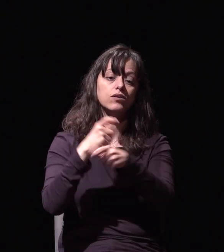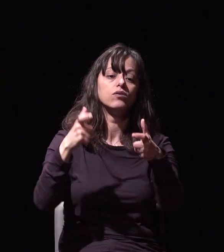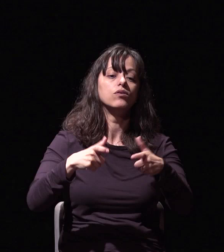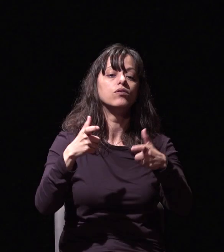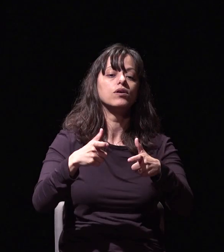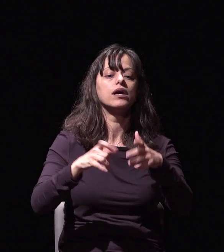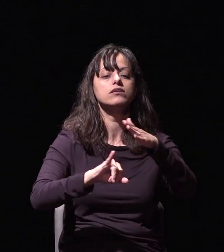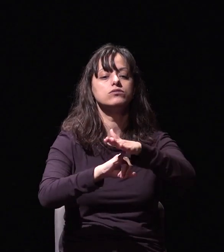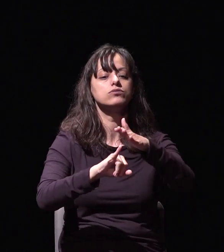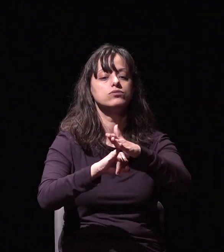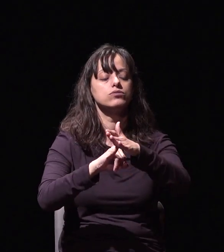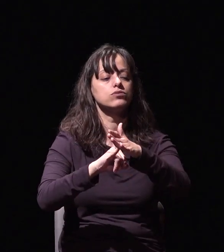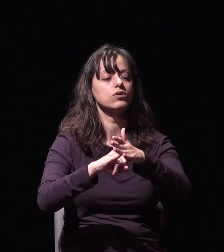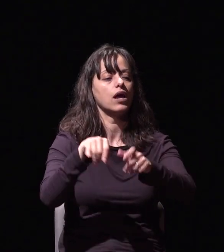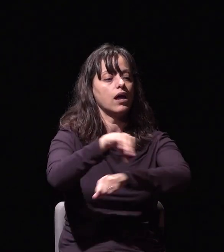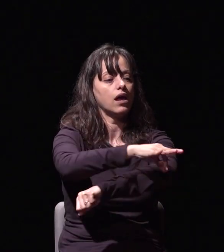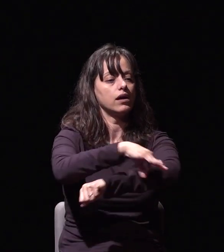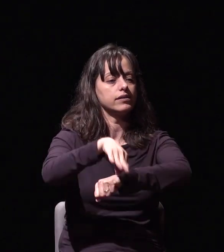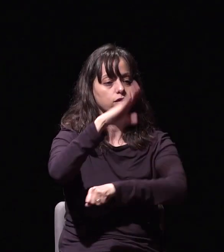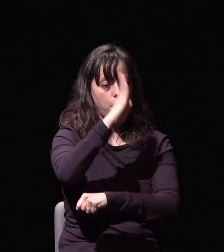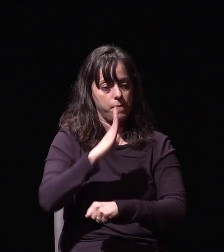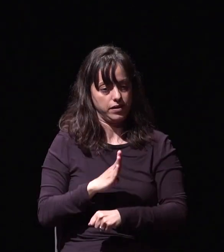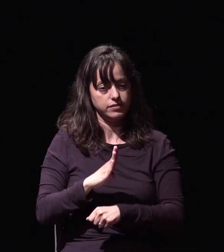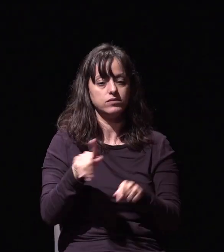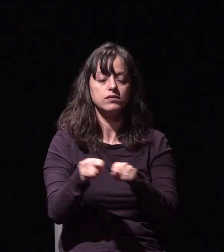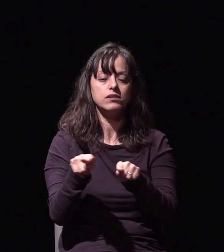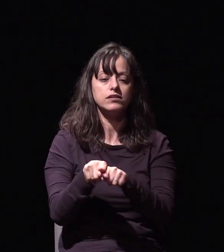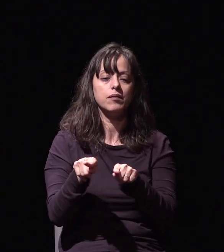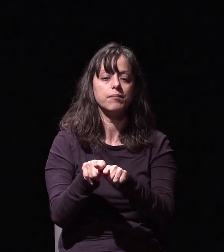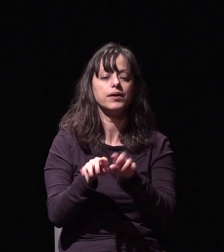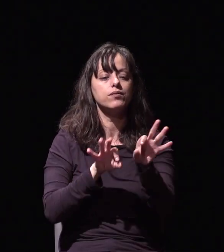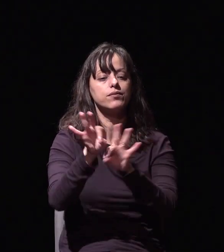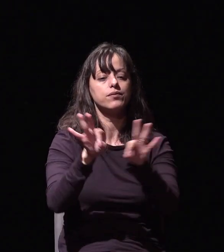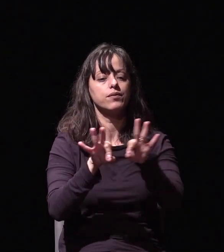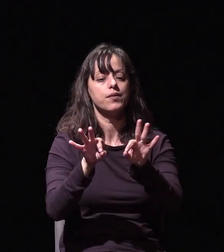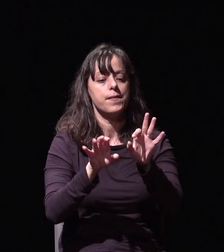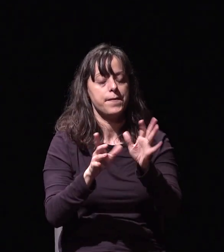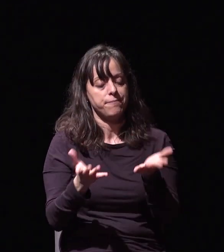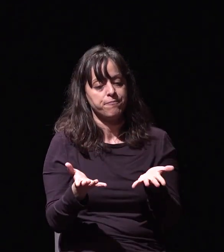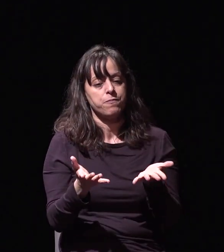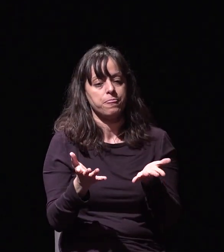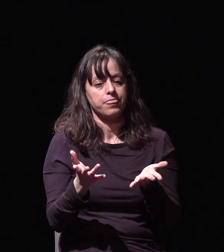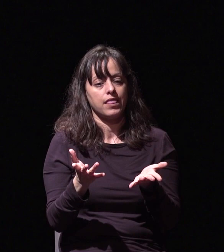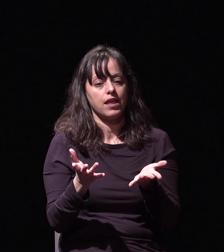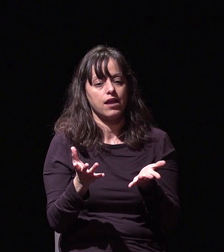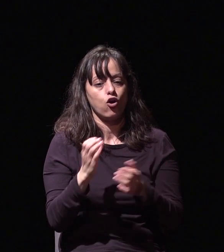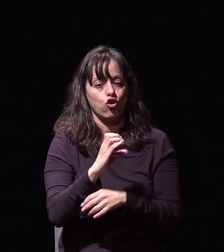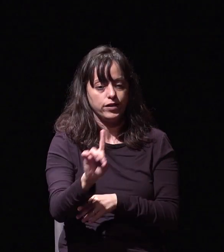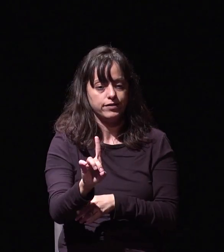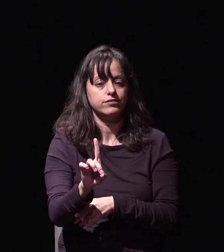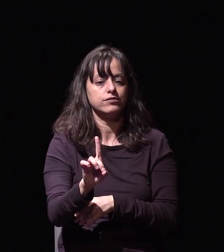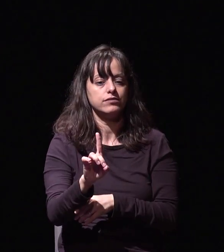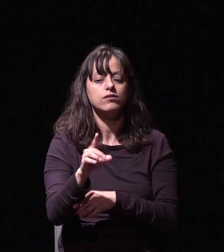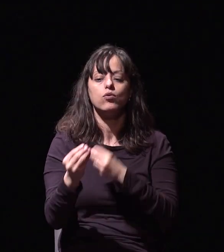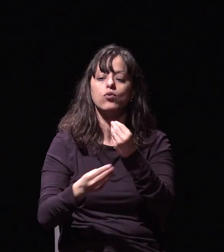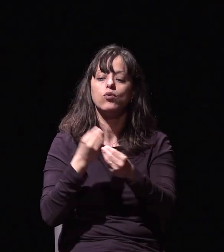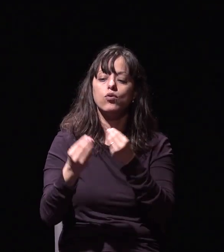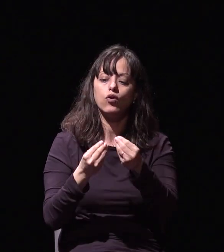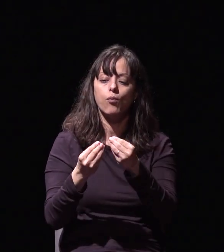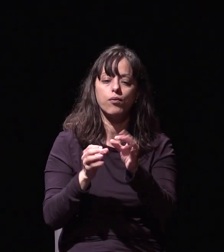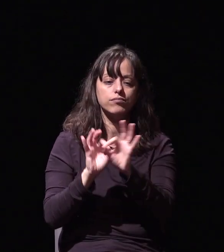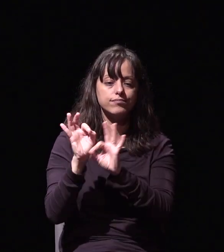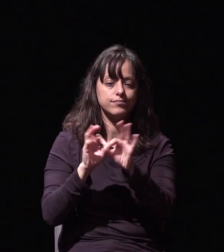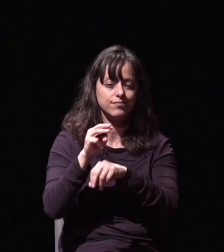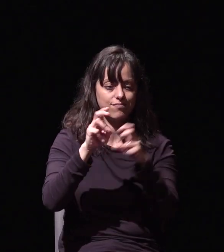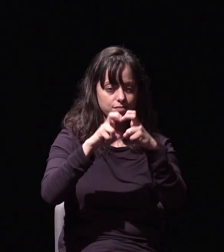de Arquitetos do Brasil, em São Paulo. Coordenou o plano de conservação da estrutura do edifício do MASP, financiado pela Getty Foundation,